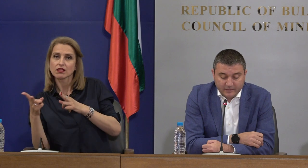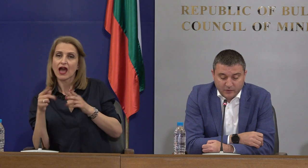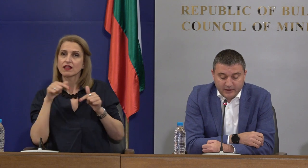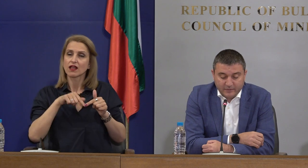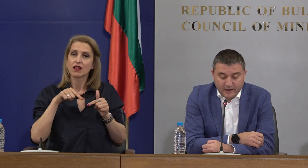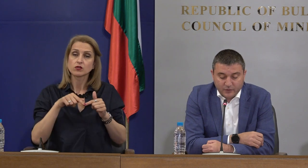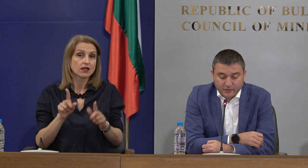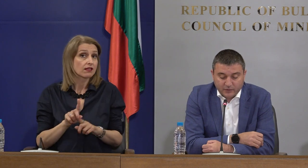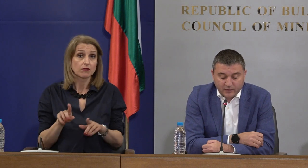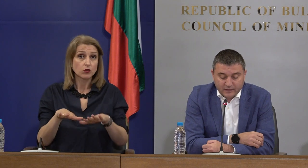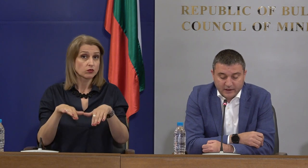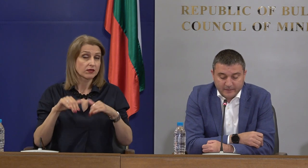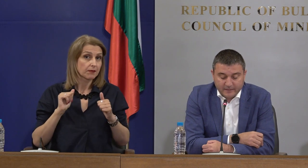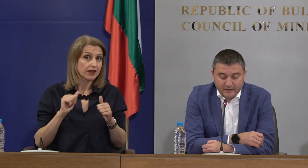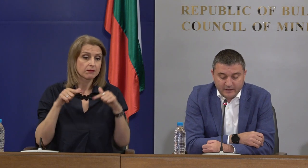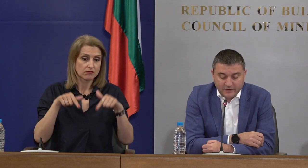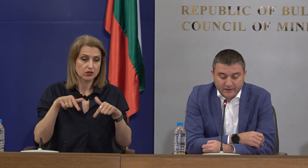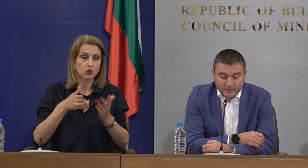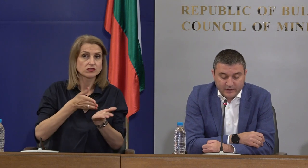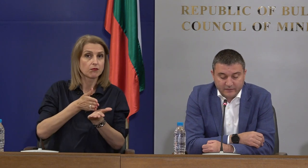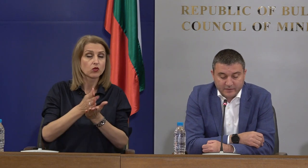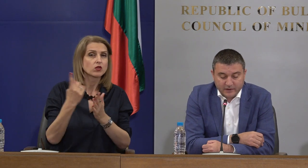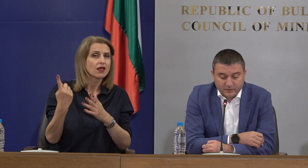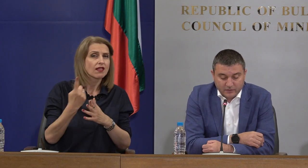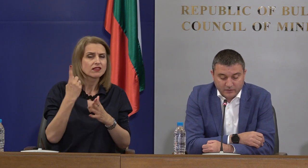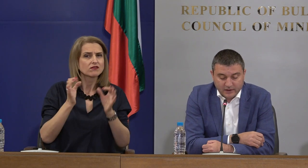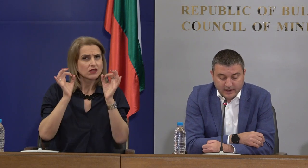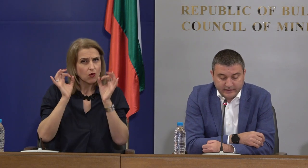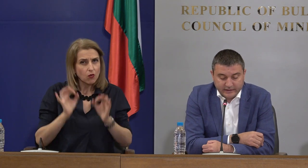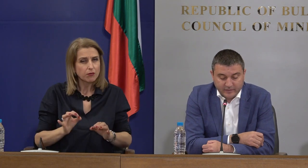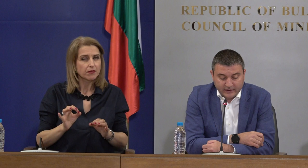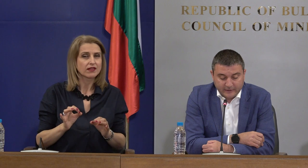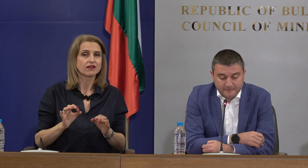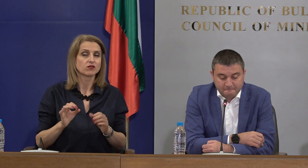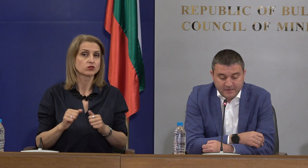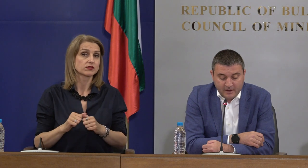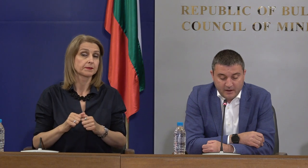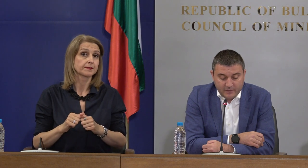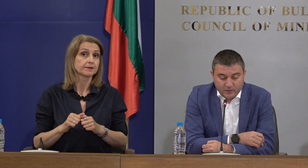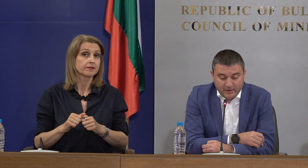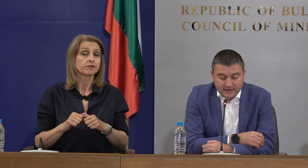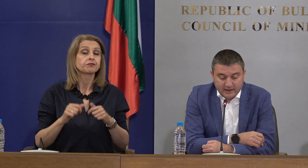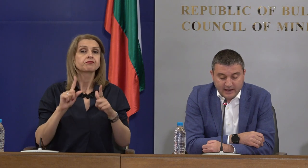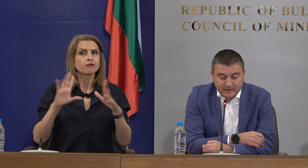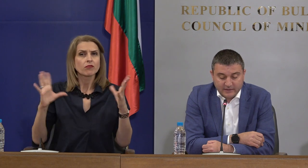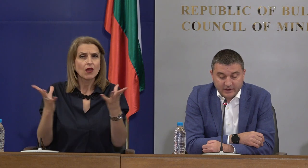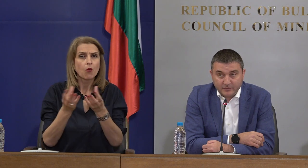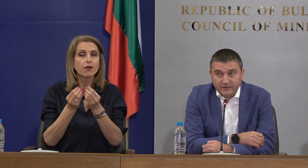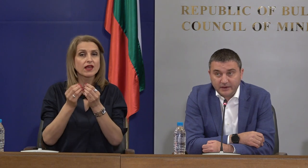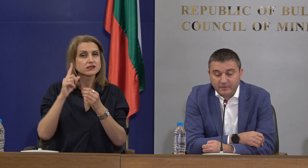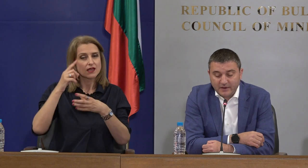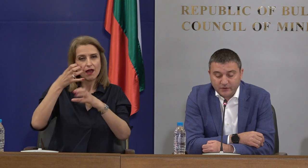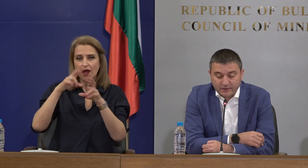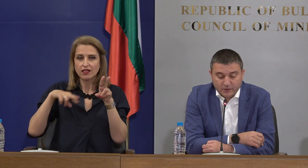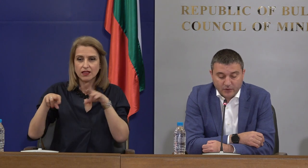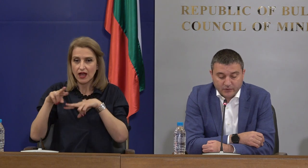борсата, не бихме могли да приемем този подход за единствения обективен измерител на стойността на акциите на банката. При комплексния анализ се взете